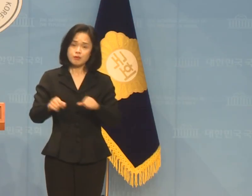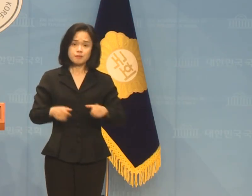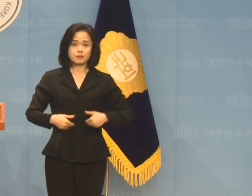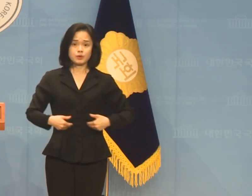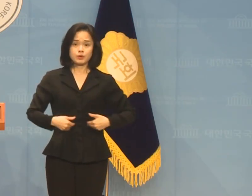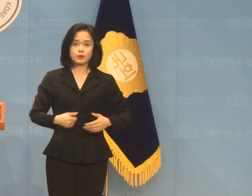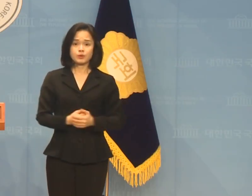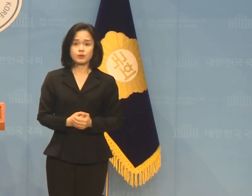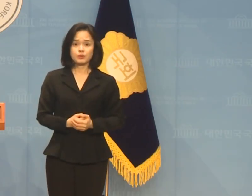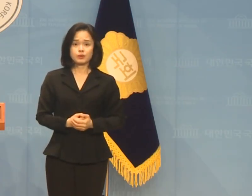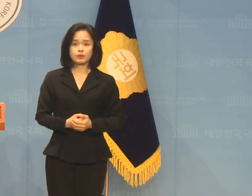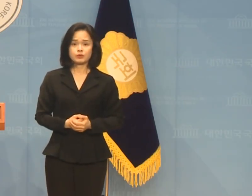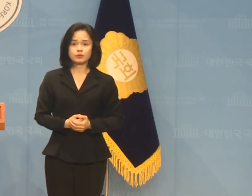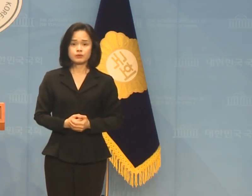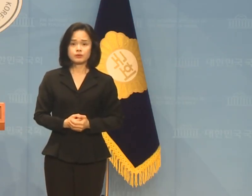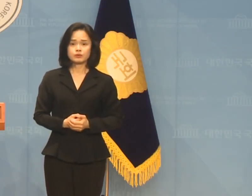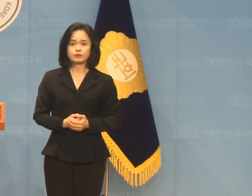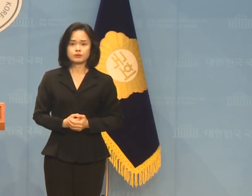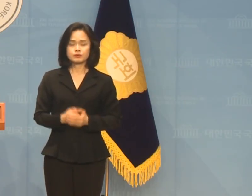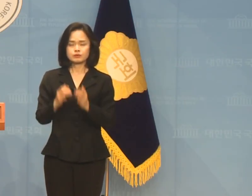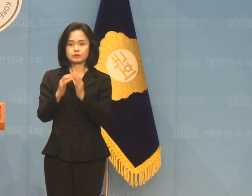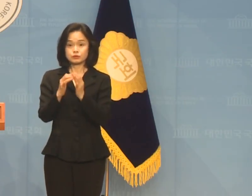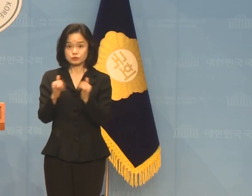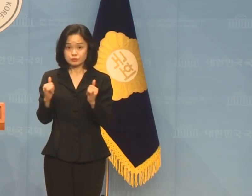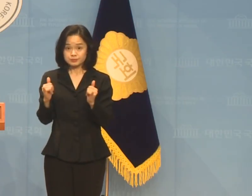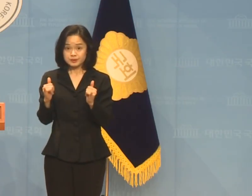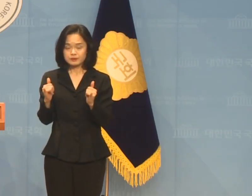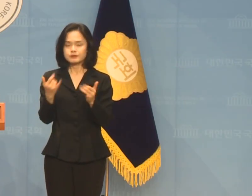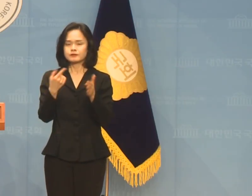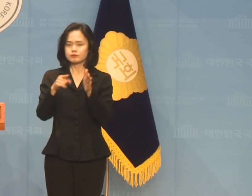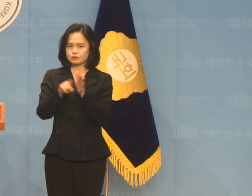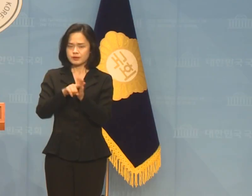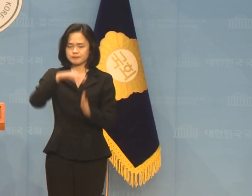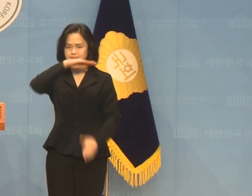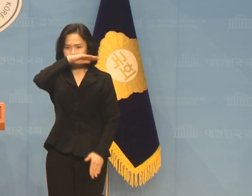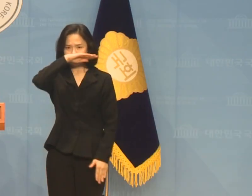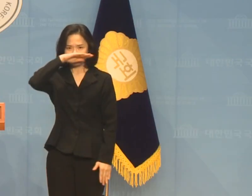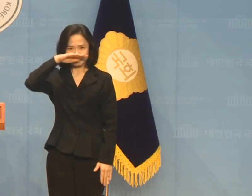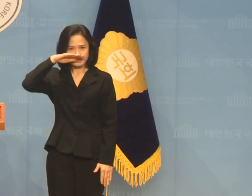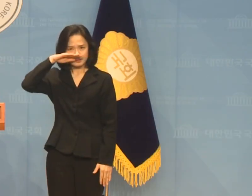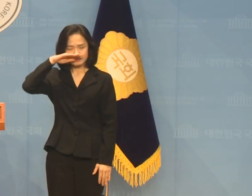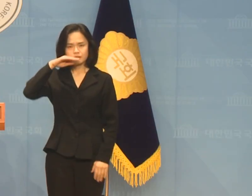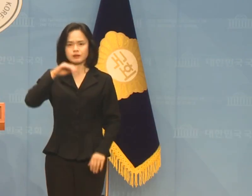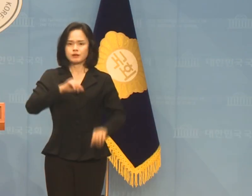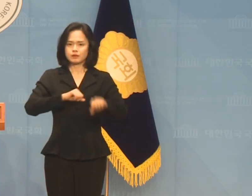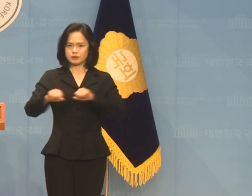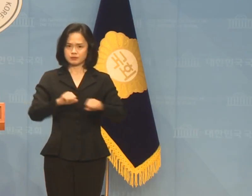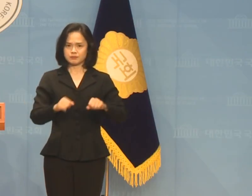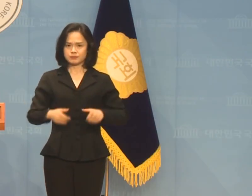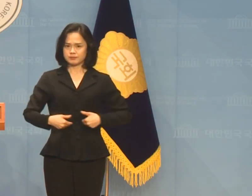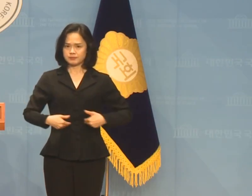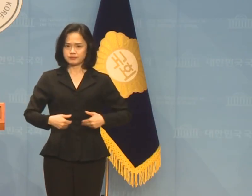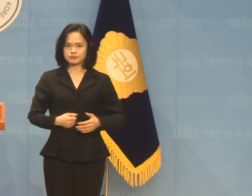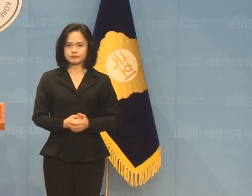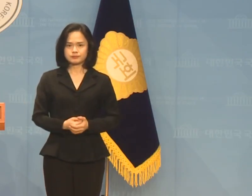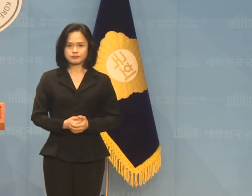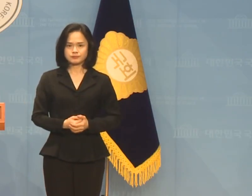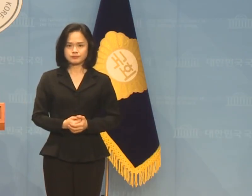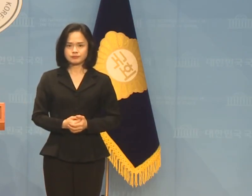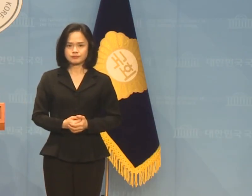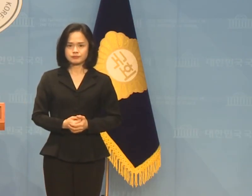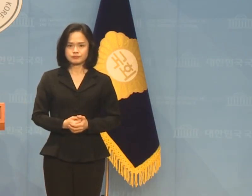때에라야 진정한 민중의 지팡이로 국민에게 다가서게 될 것입니다. 우리